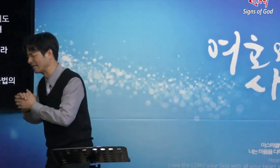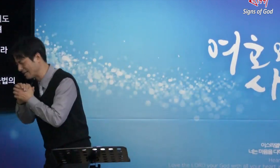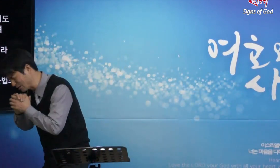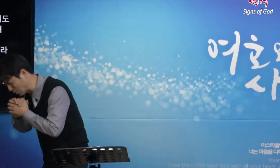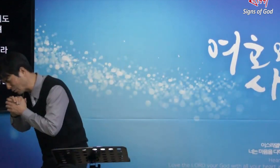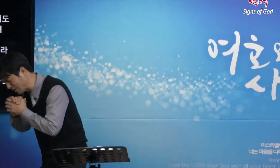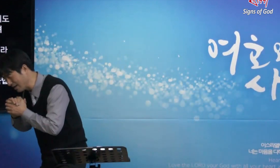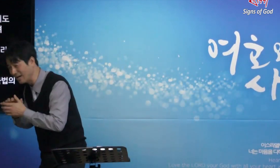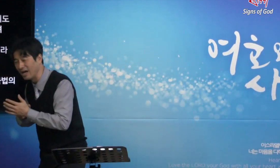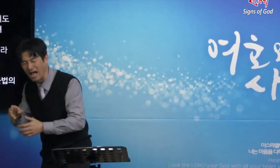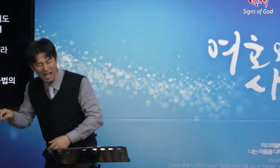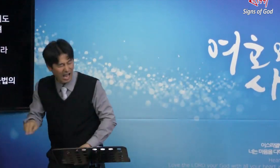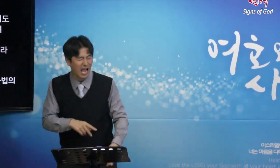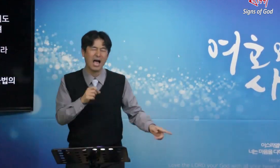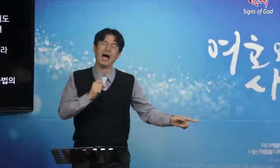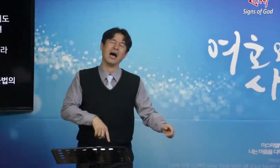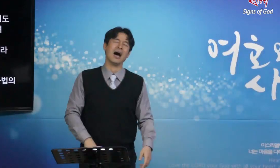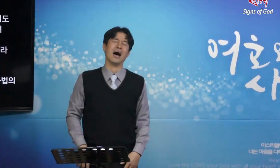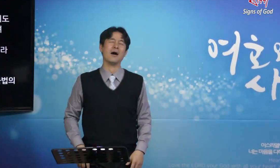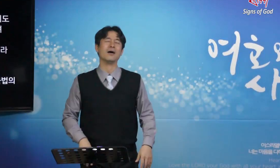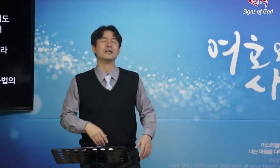기도하고자 했지만